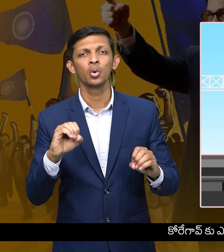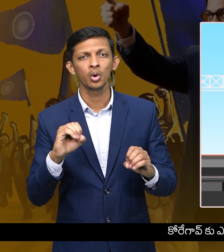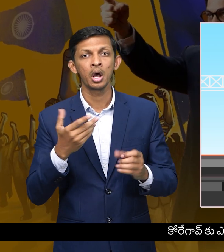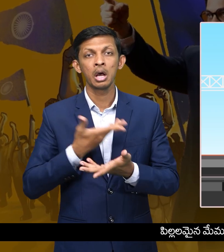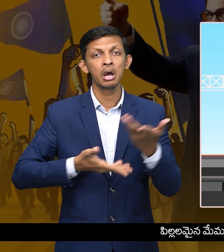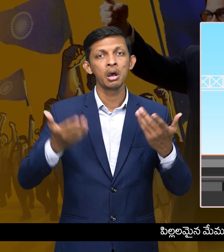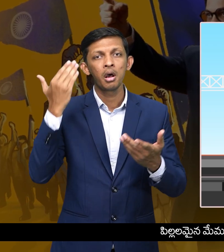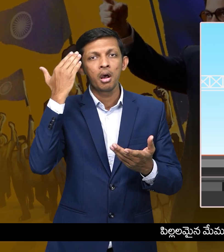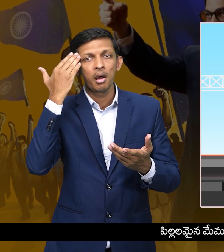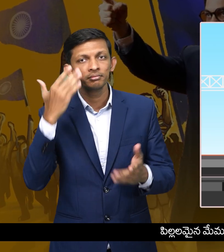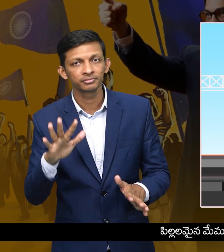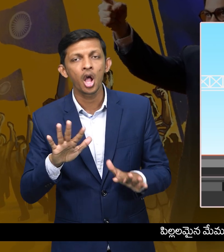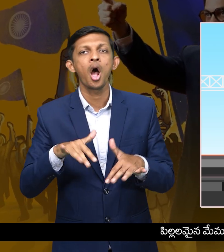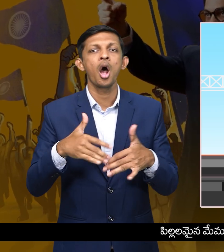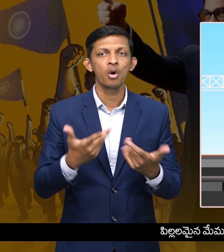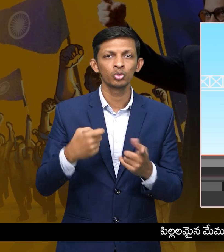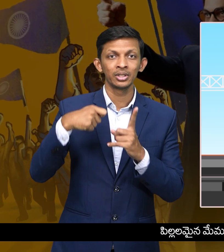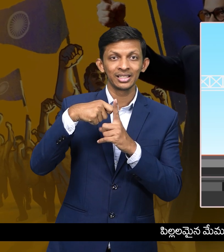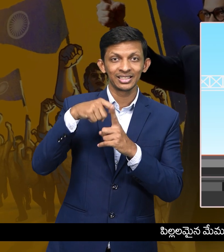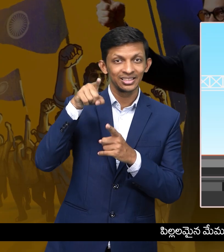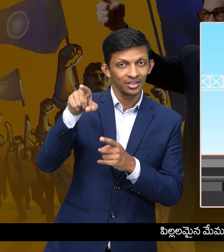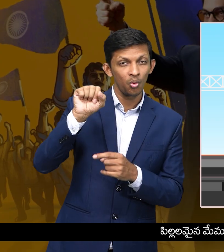తెలియదు. పిల్లలమైన మేము చక్కగా దుస్తులు ధరించి ఉన్నాం.